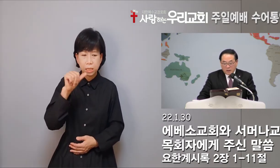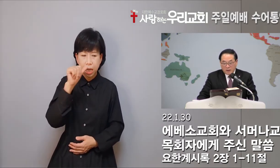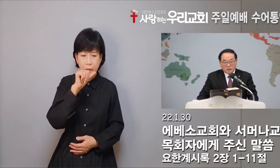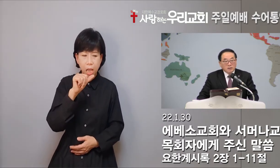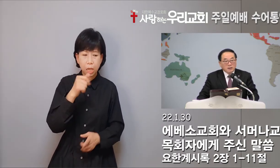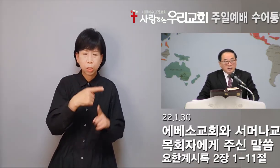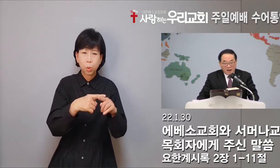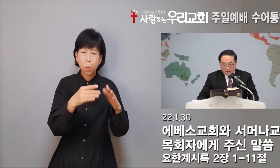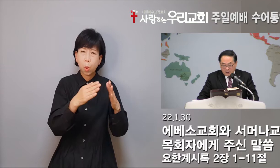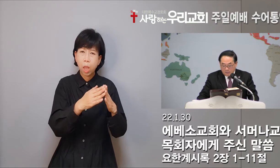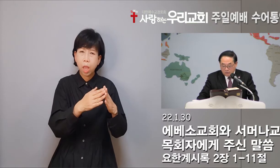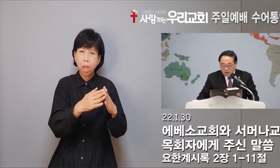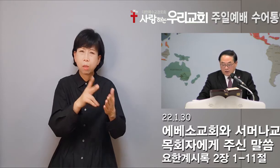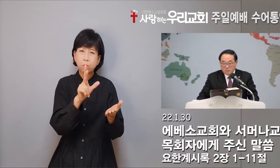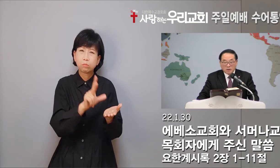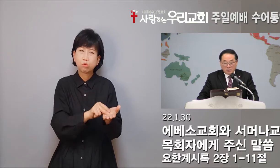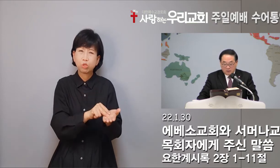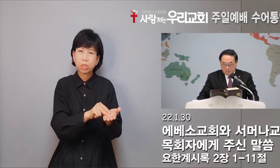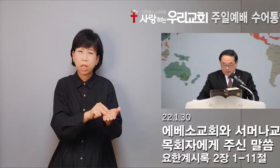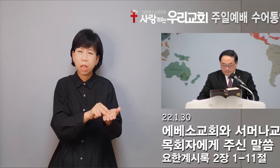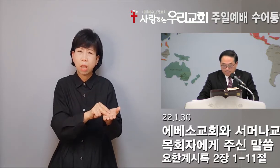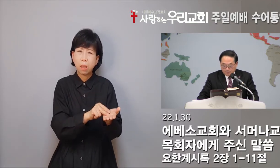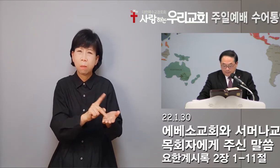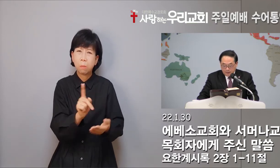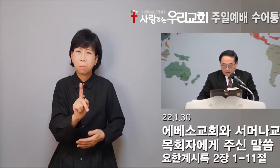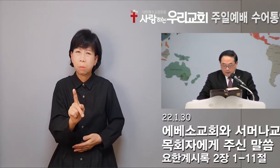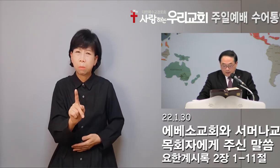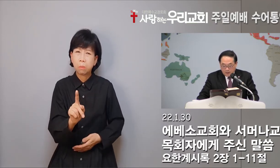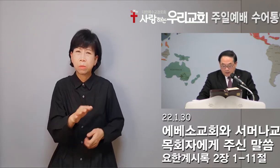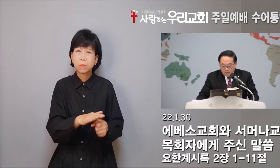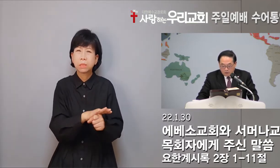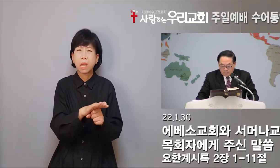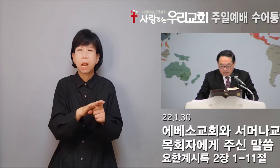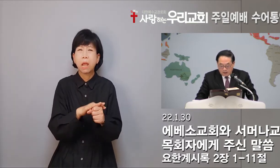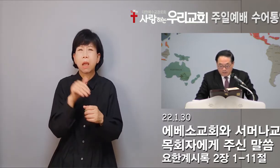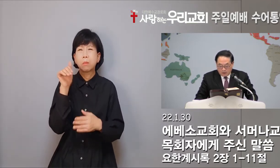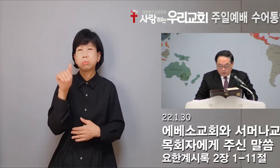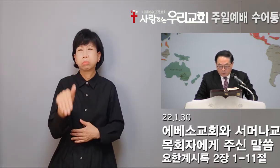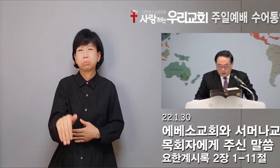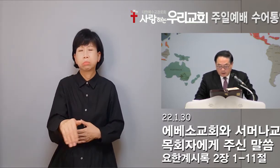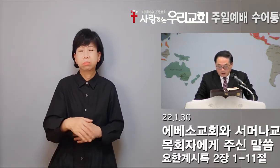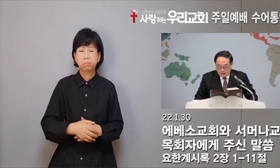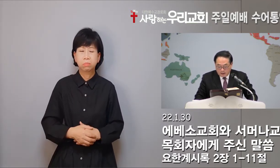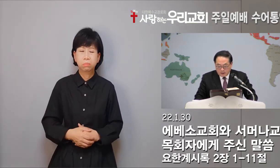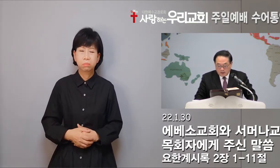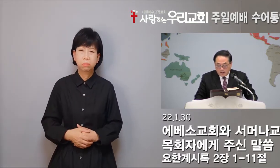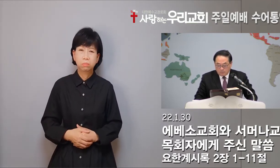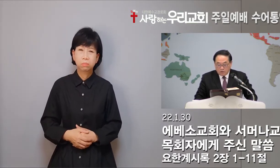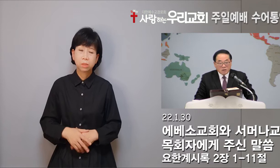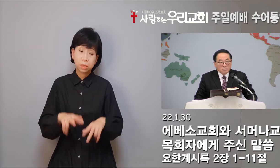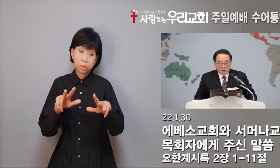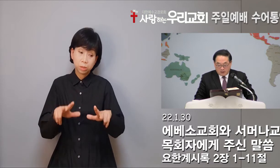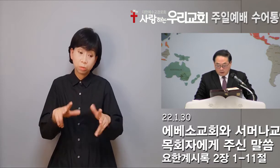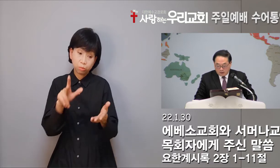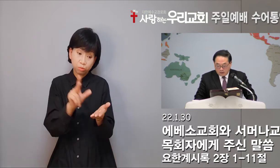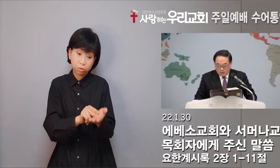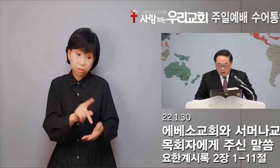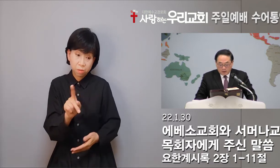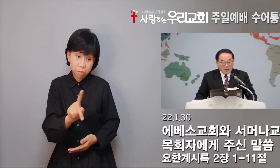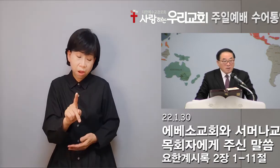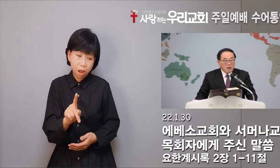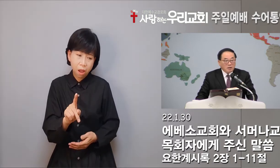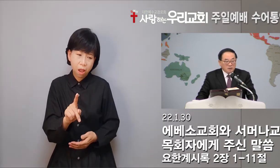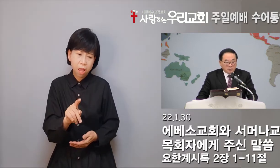에베소 교회에게 드러난 한 가지 문제점이었던 것입니다. 주님께서 에베소 교회 사자에게 현재의 문제점을